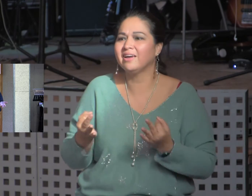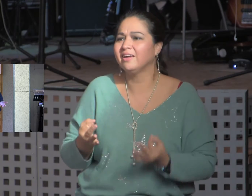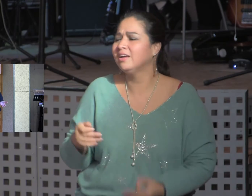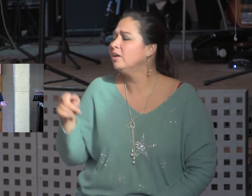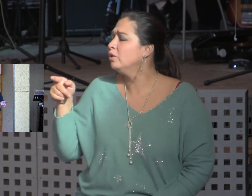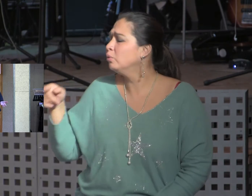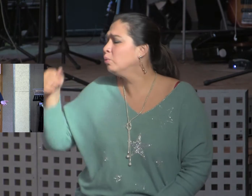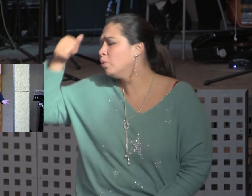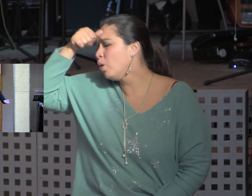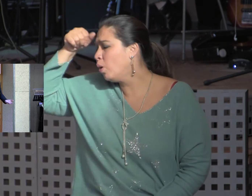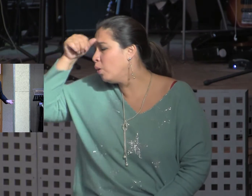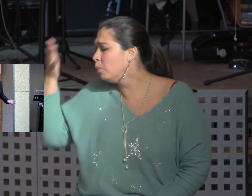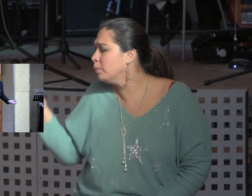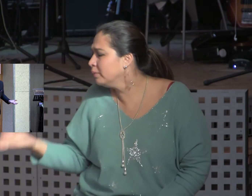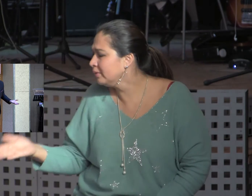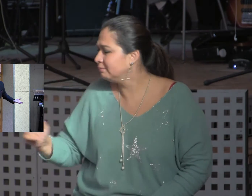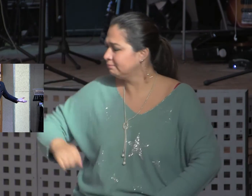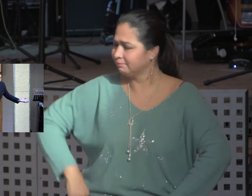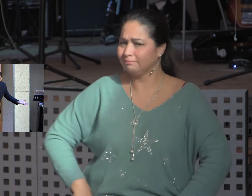Hombrecillo,